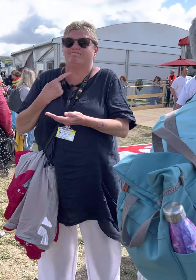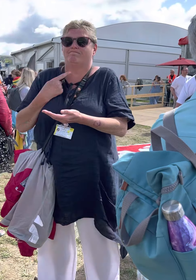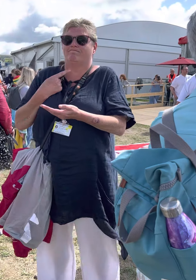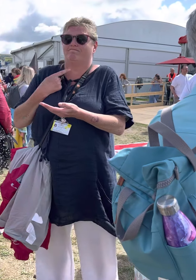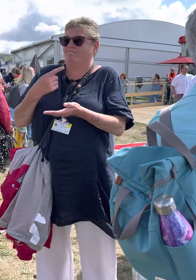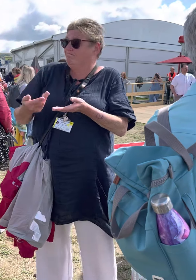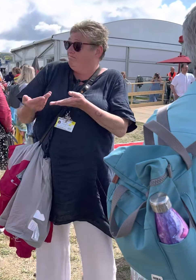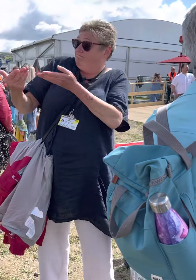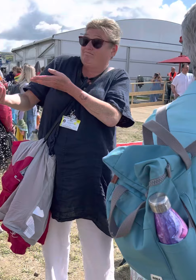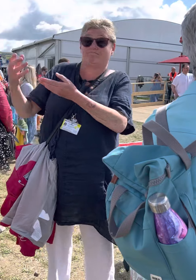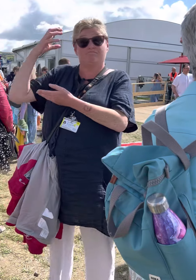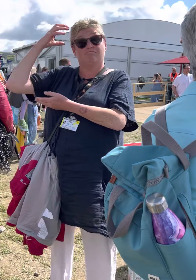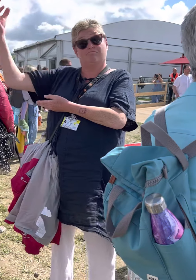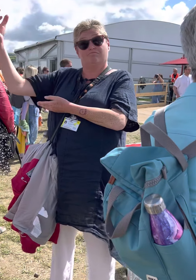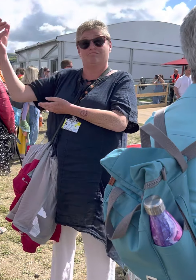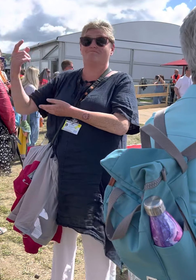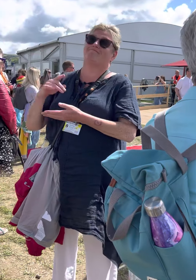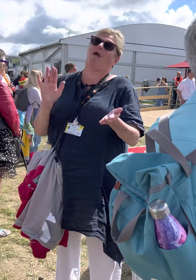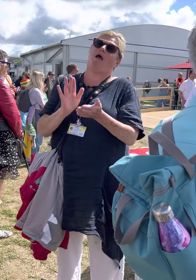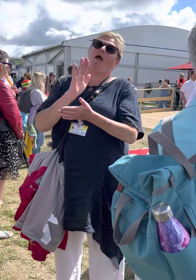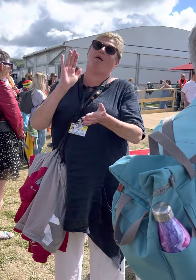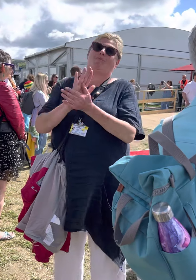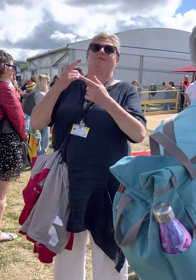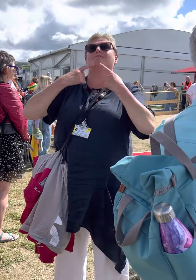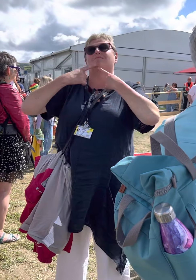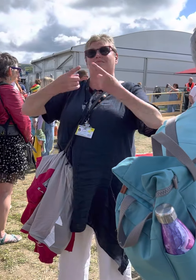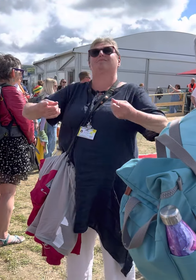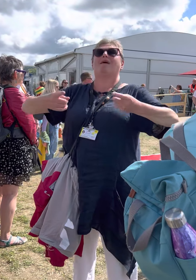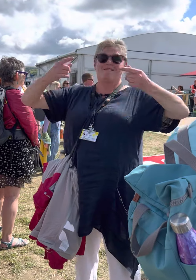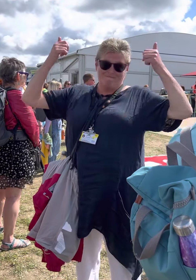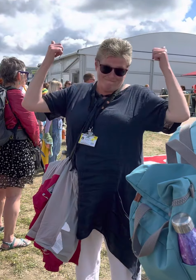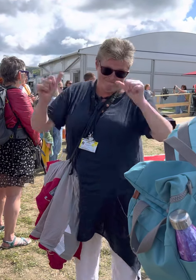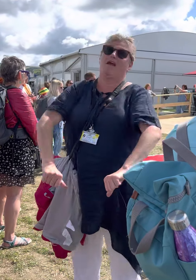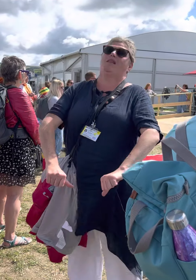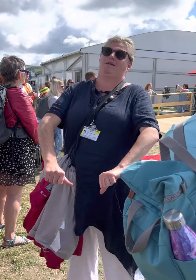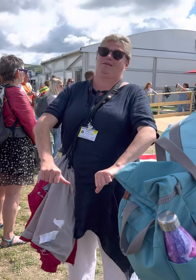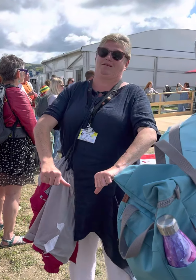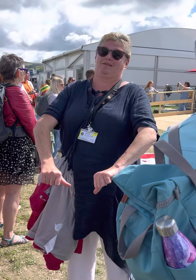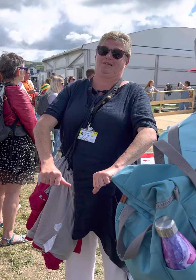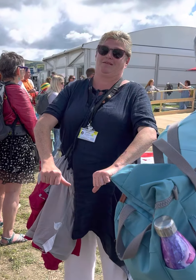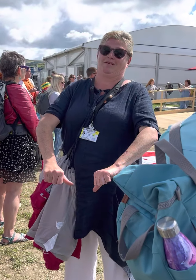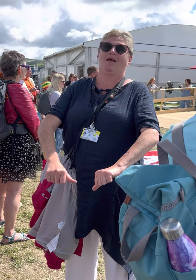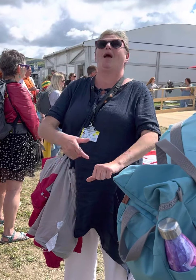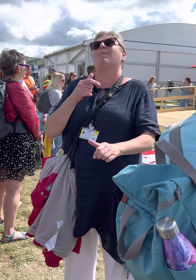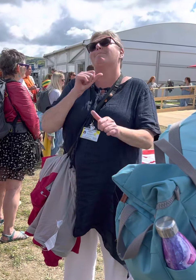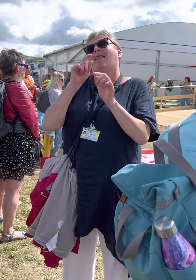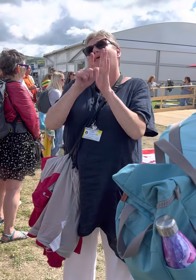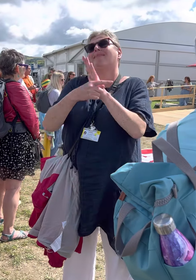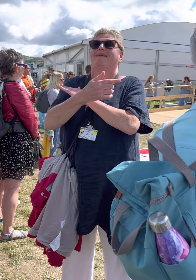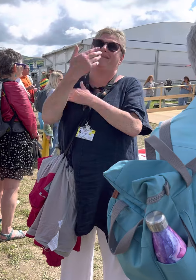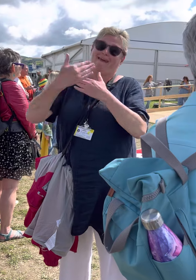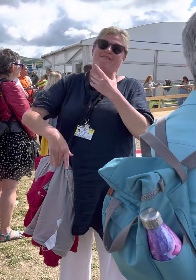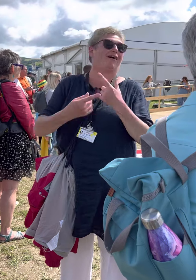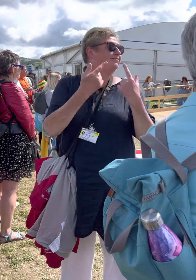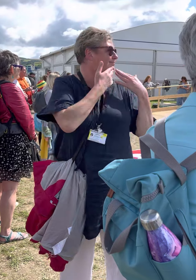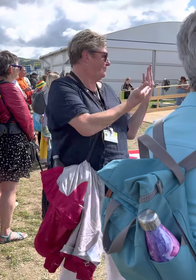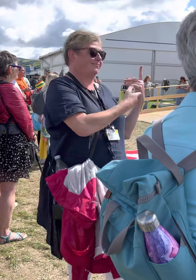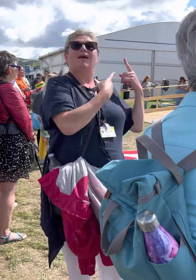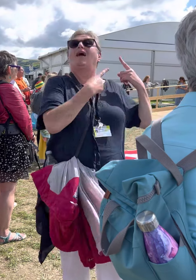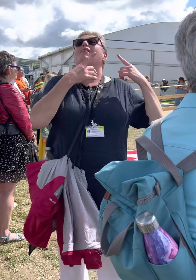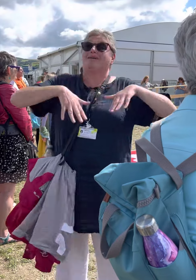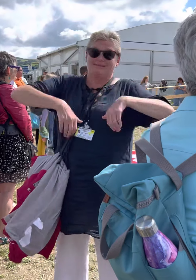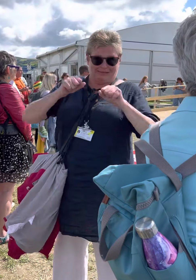arwy'n nhw i'r Llywodraeth. A dwi'n hapus iawn i ddeud, o'r diwedd, y well hwyr na hwyrach, Llywodraeth Cymru, maen